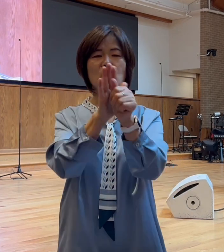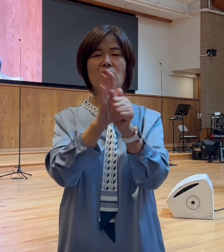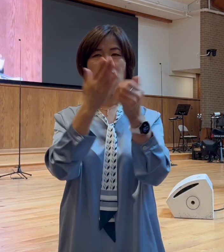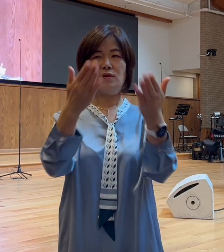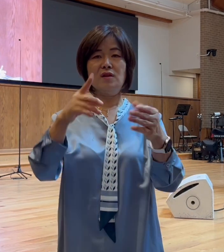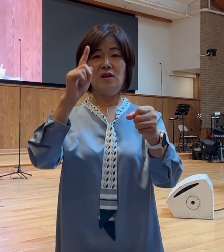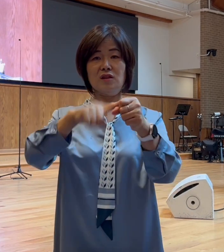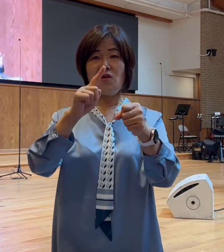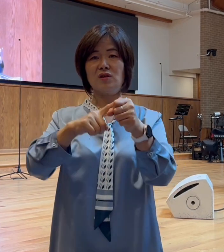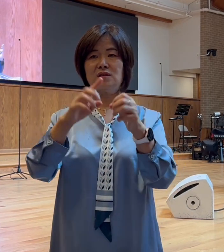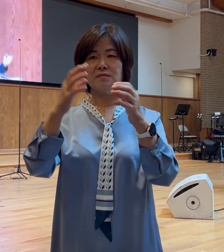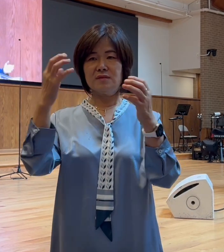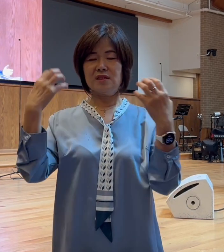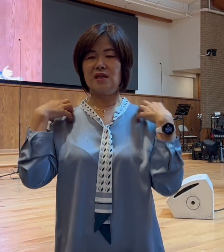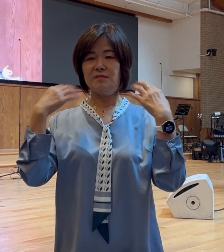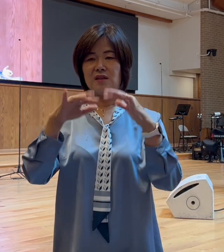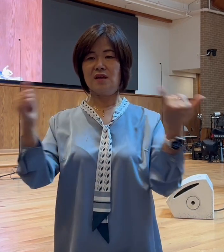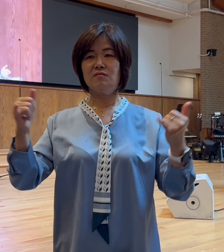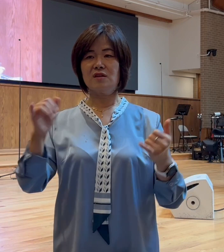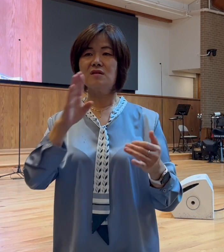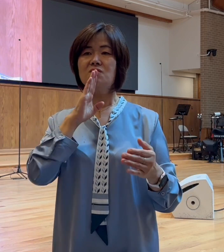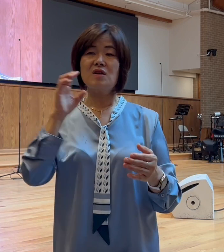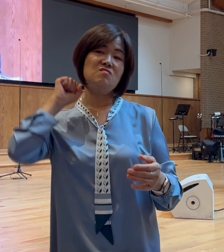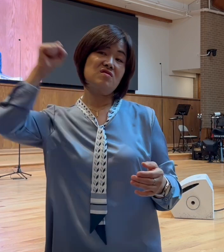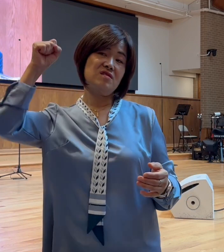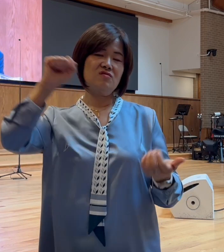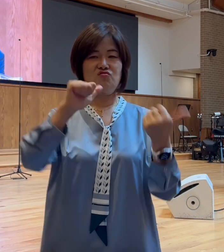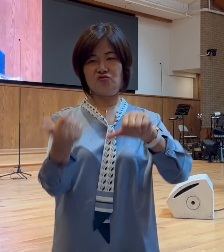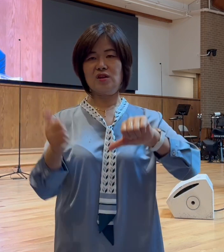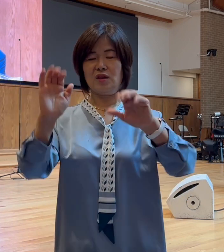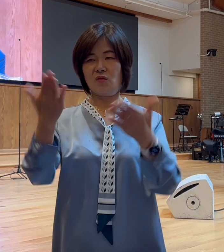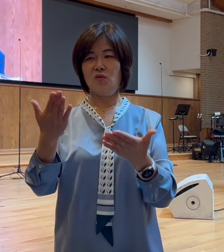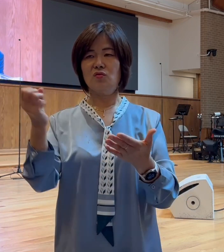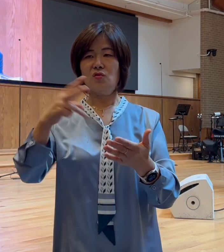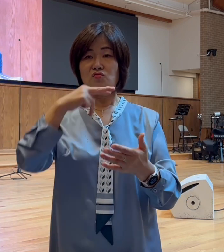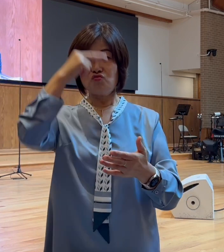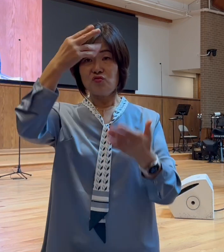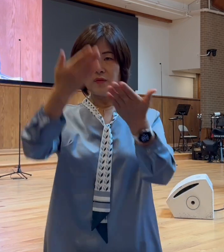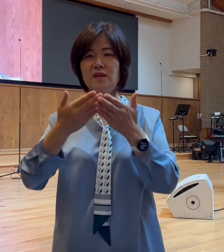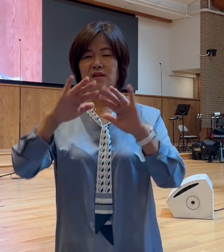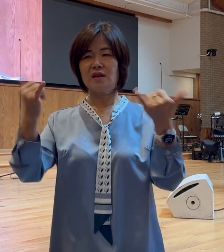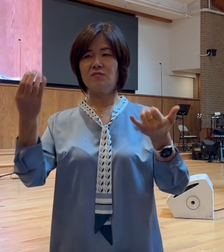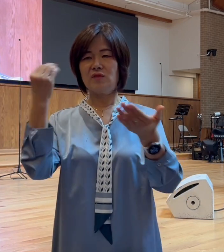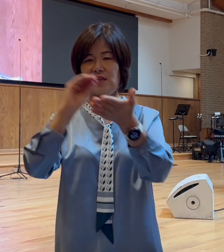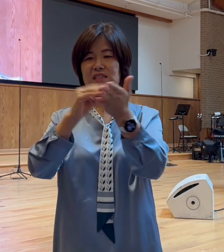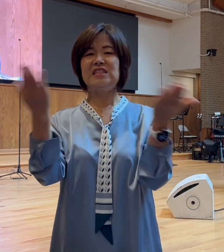맡은 관원장은 못 매달릴 것이고 그 다음에 술 맡은 관원장은